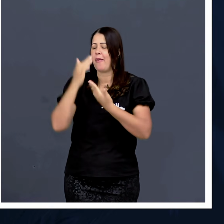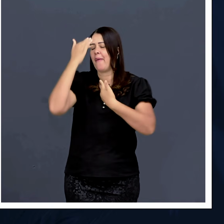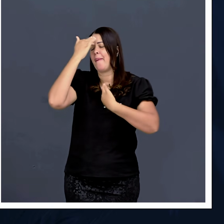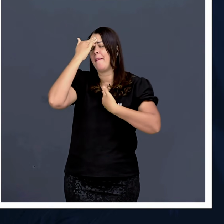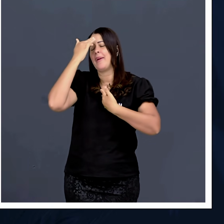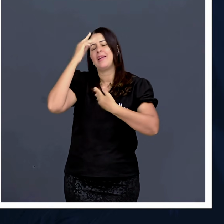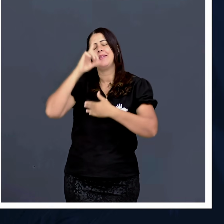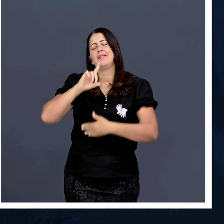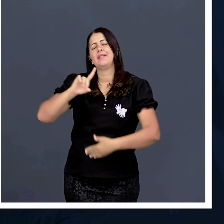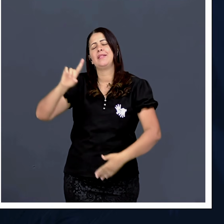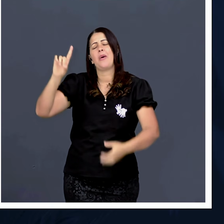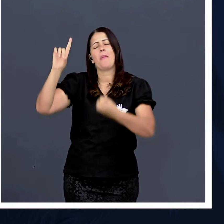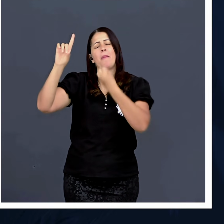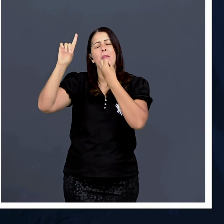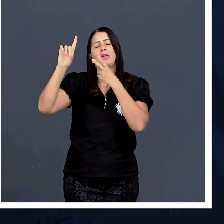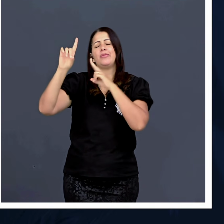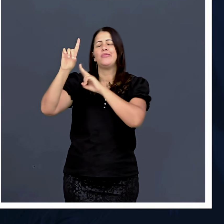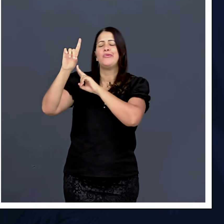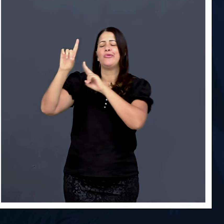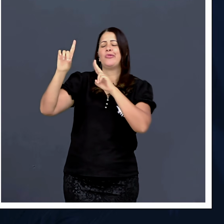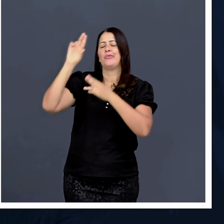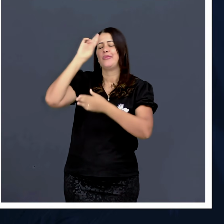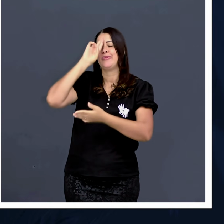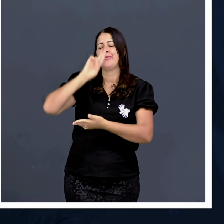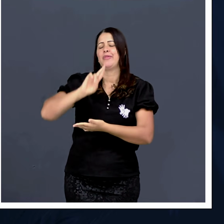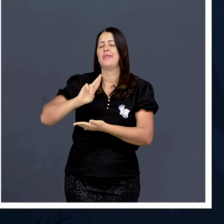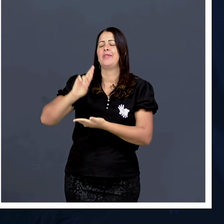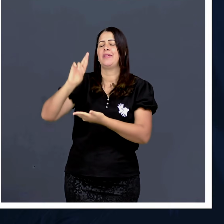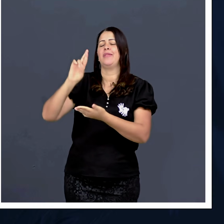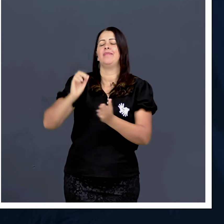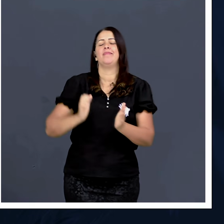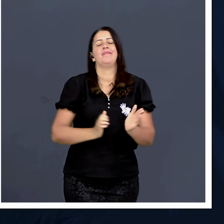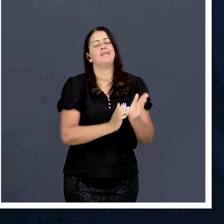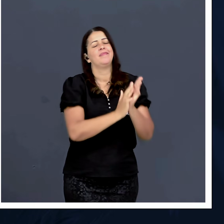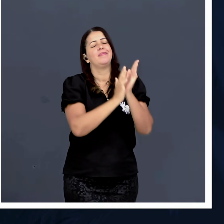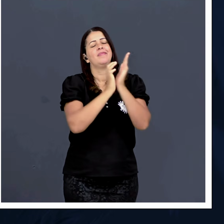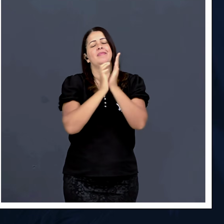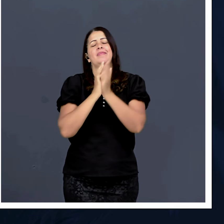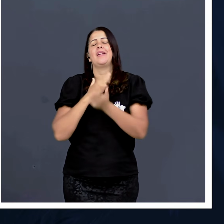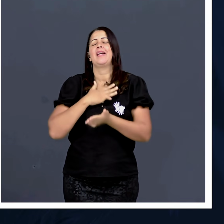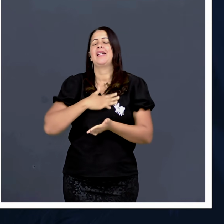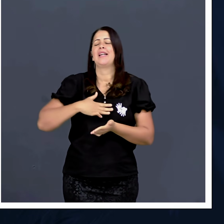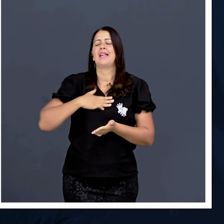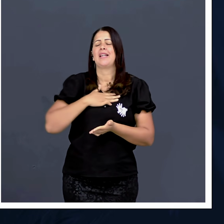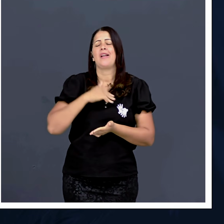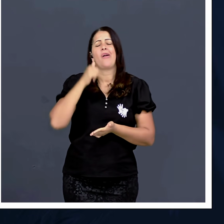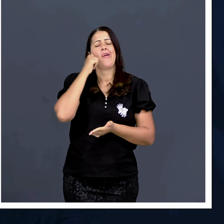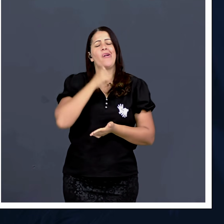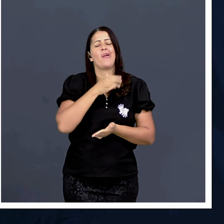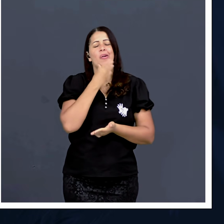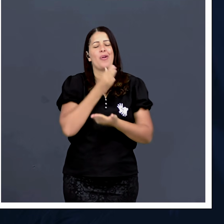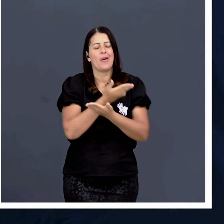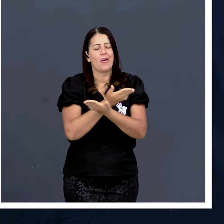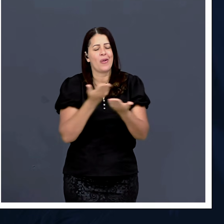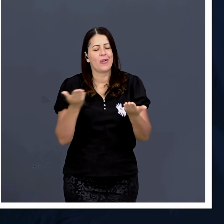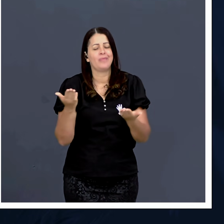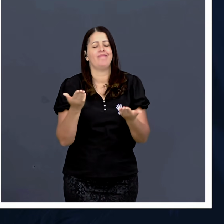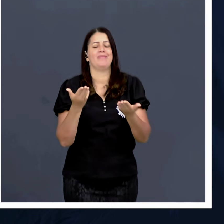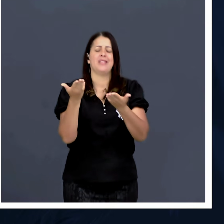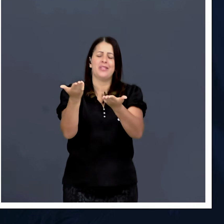Deus, bendito seja o nome do Senhor. Te louvamos, Senhor, por esse querido, por essa querida que nos visita nessa